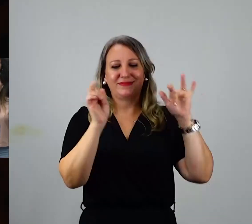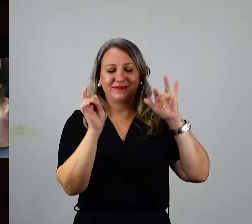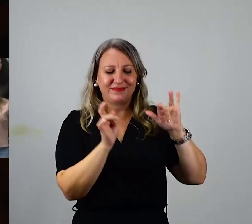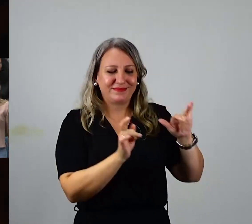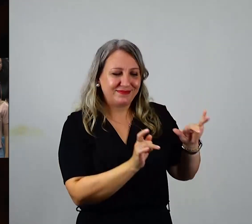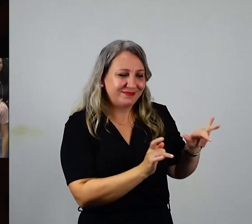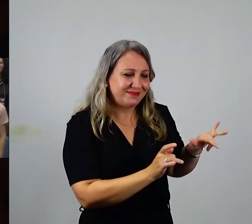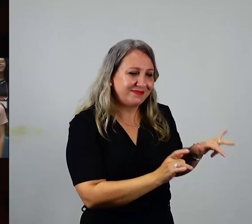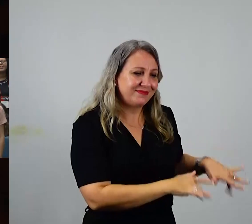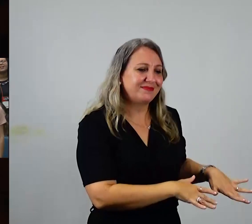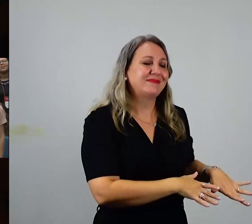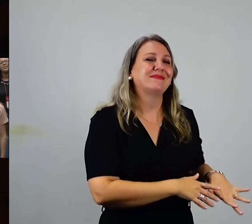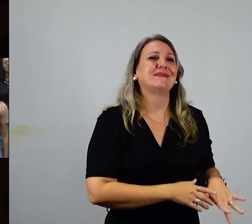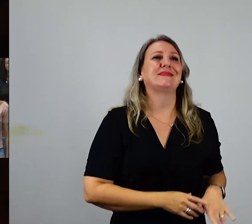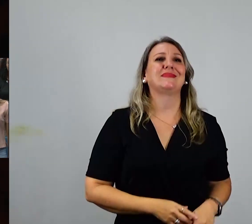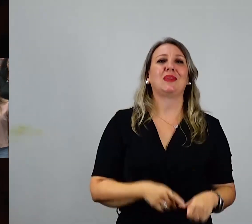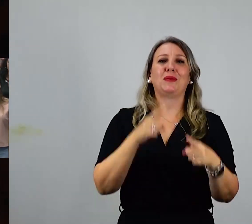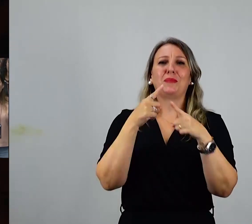aqui da terra.